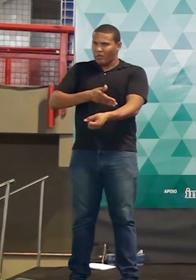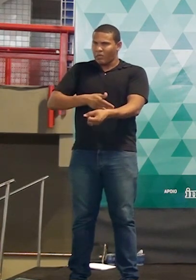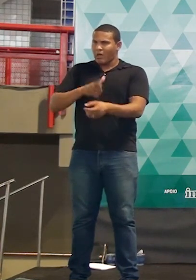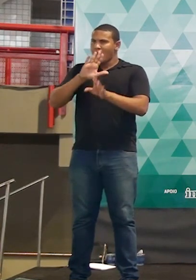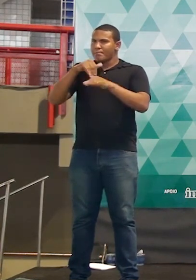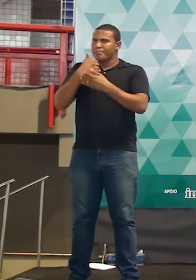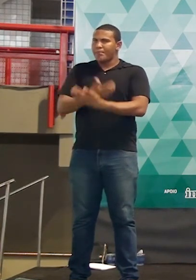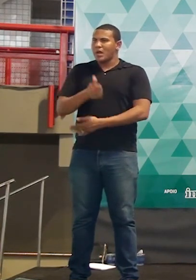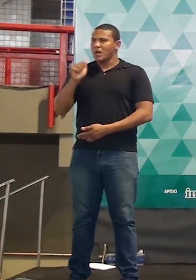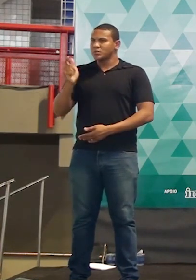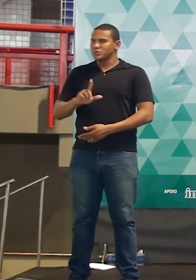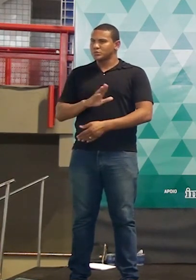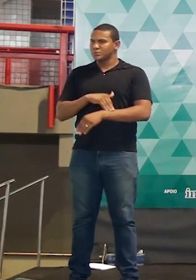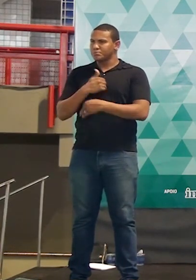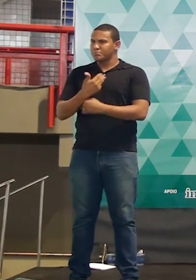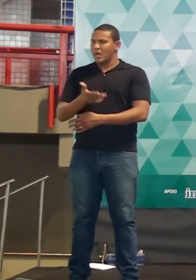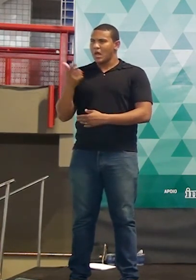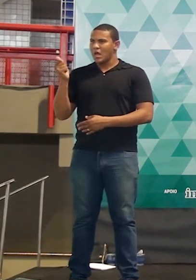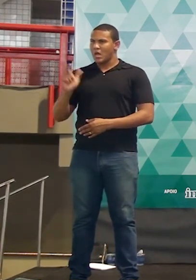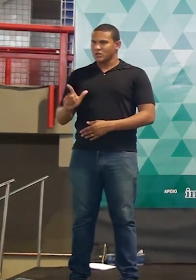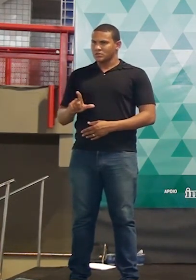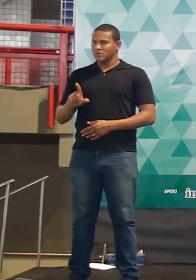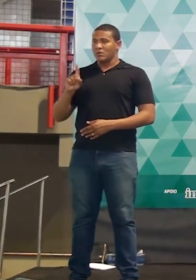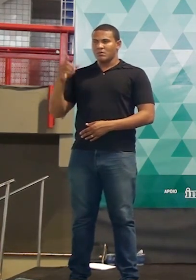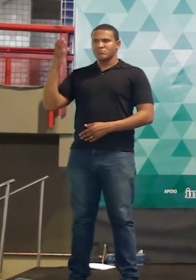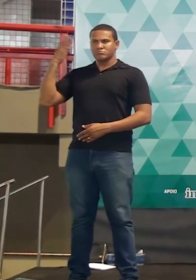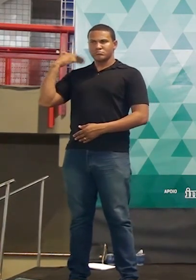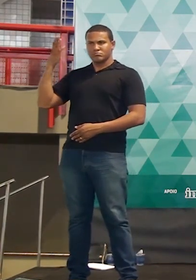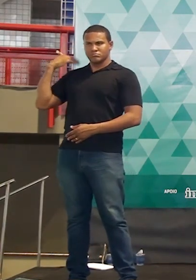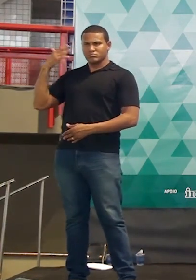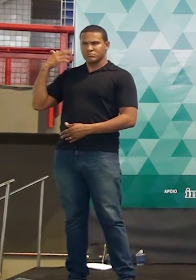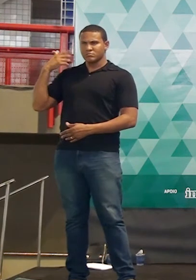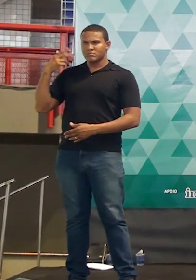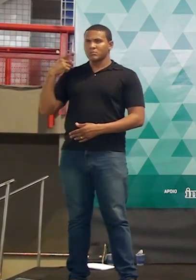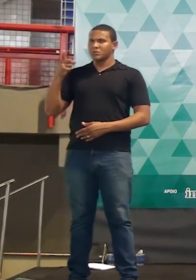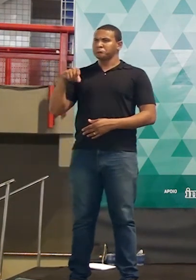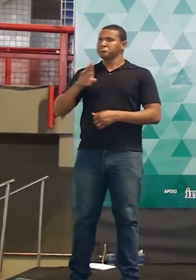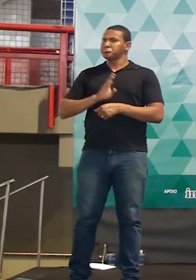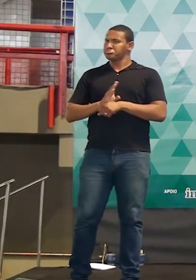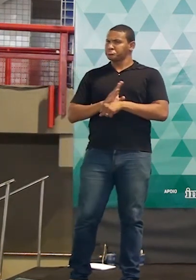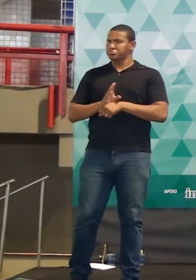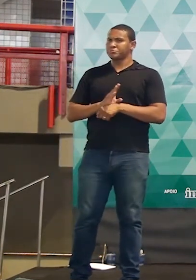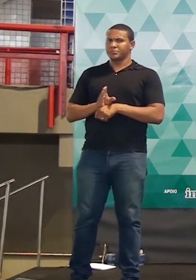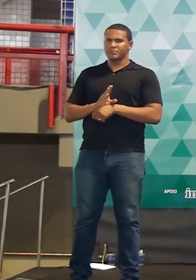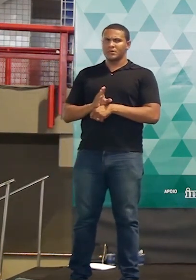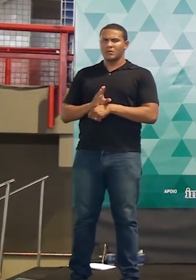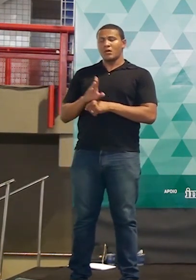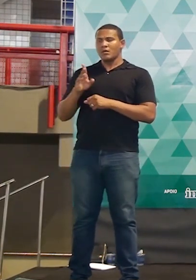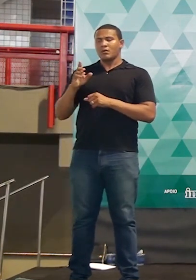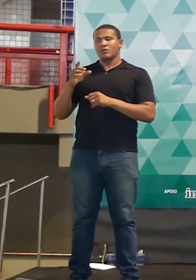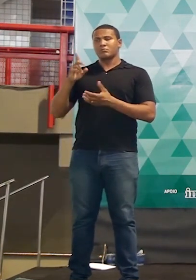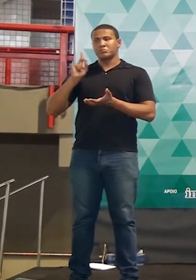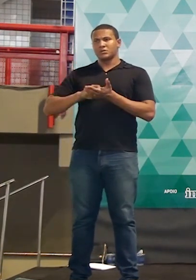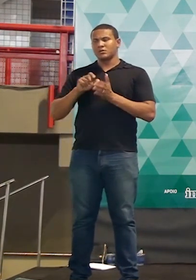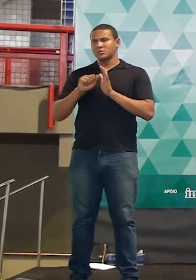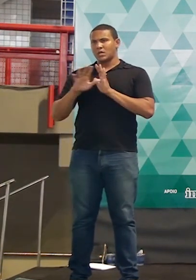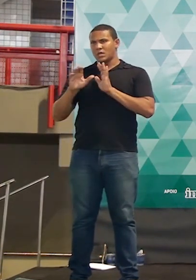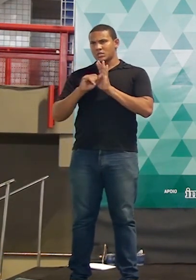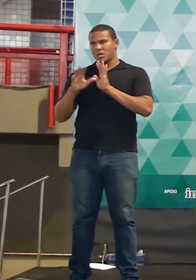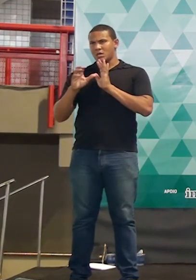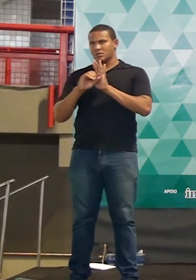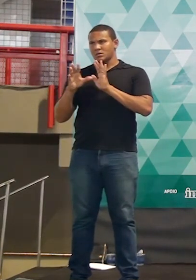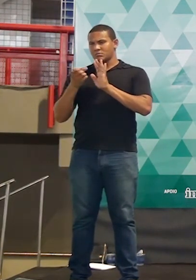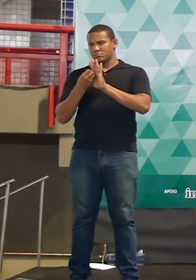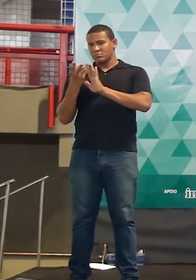que havia um filme que muitos assistiram, um filme não, um seriado, que foi Os